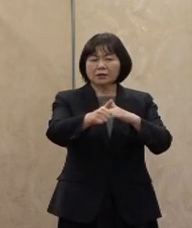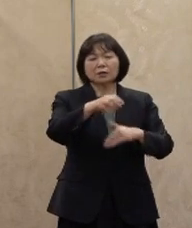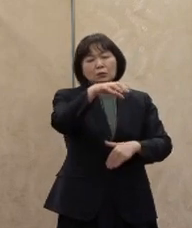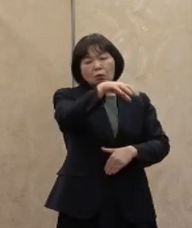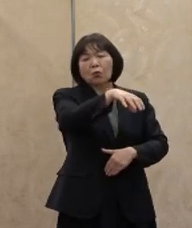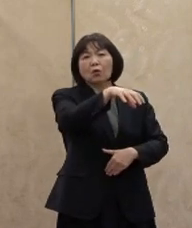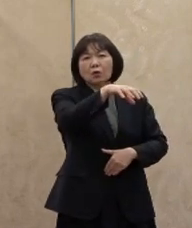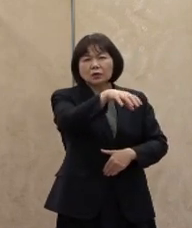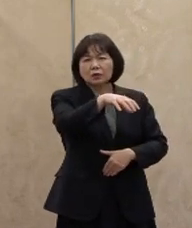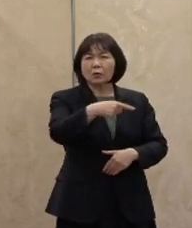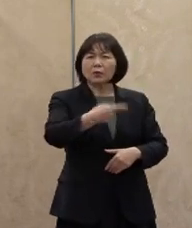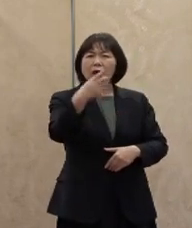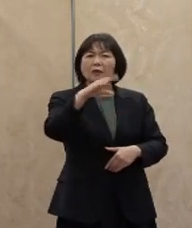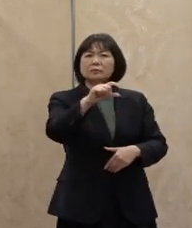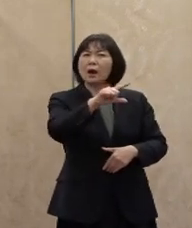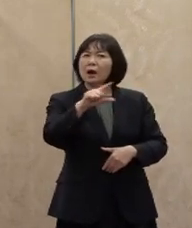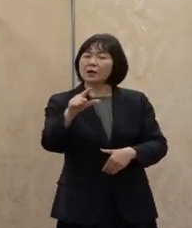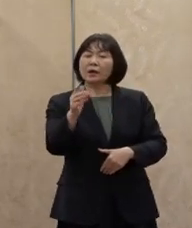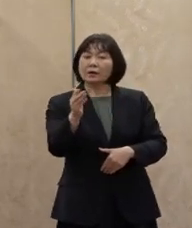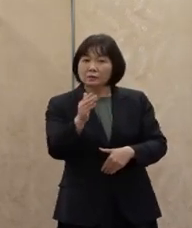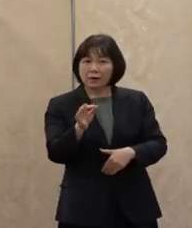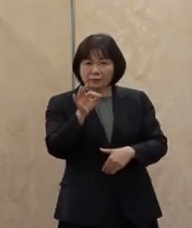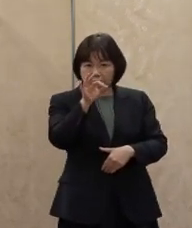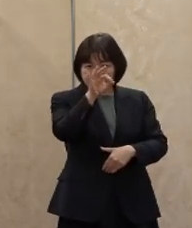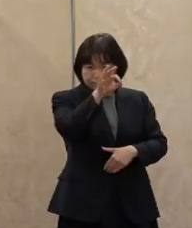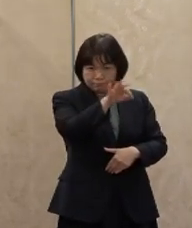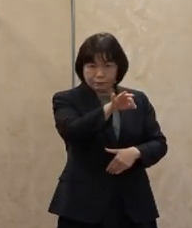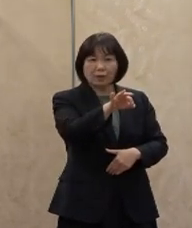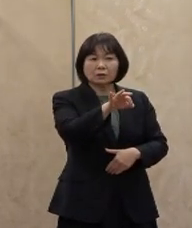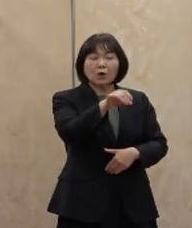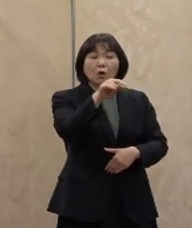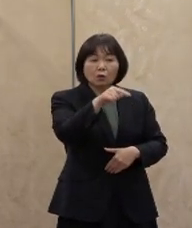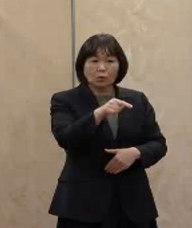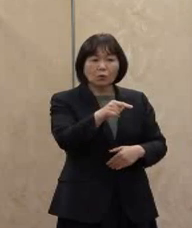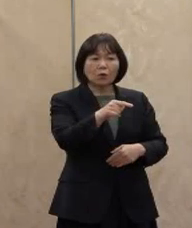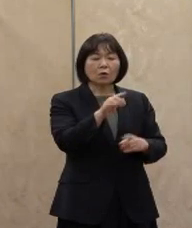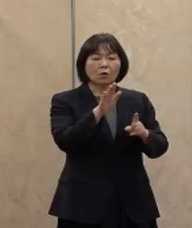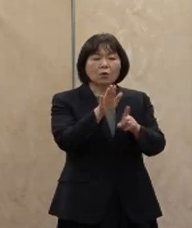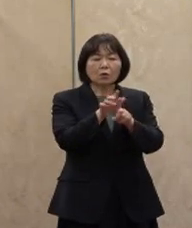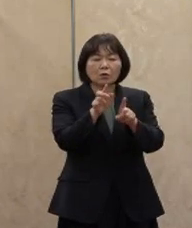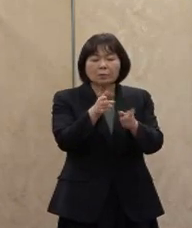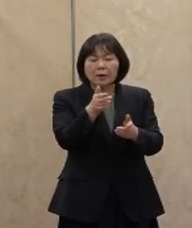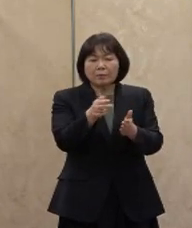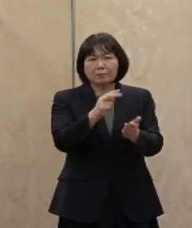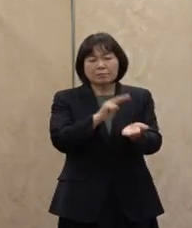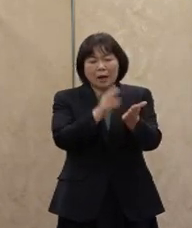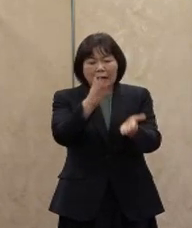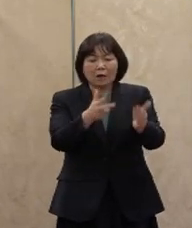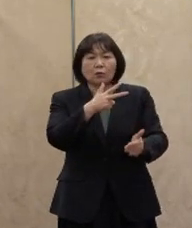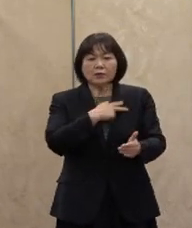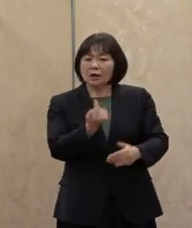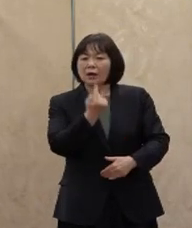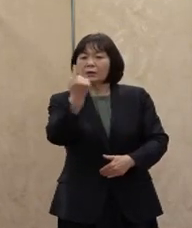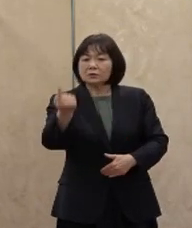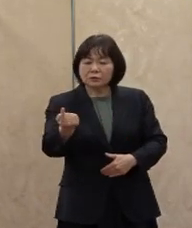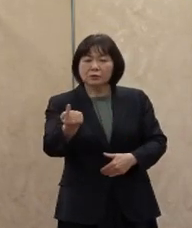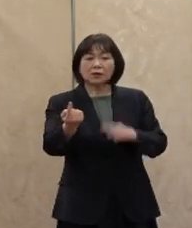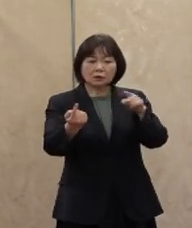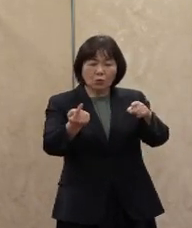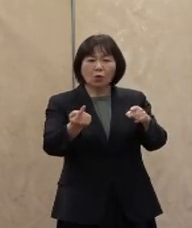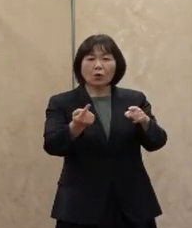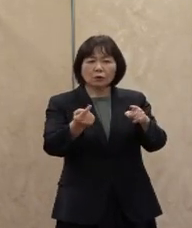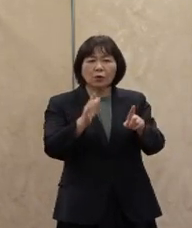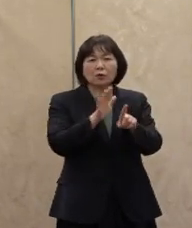方にも確か100万円規模だったと思いますけども、抜けた分 の穴埋めというので財政的な支援の制度があります